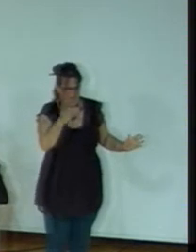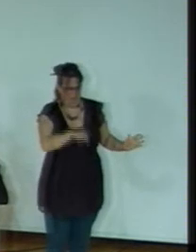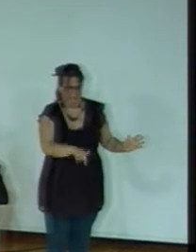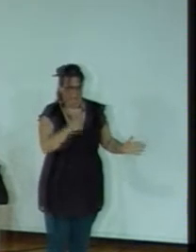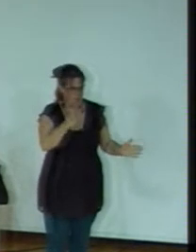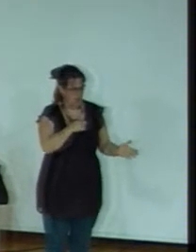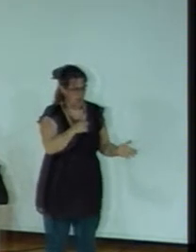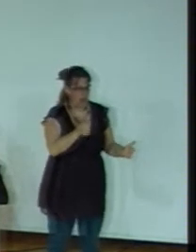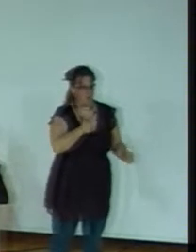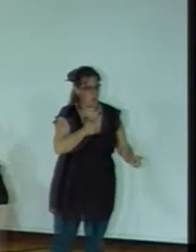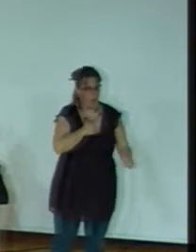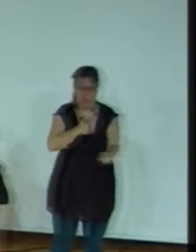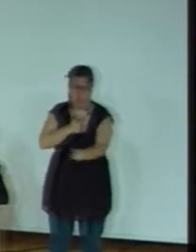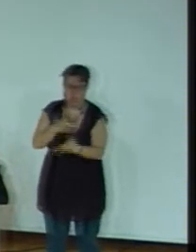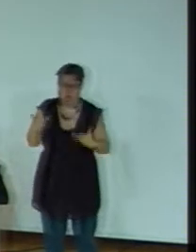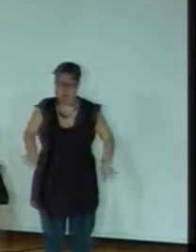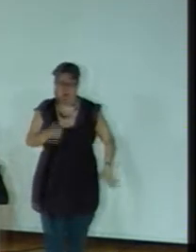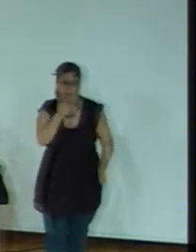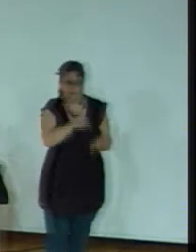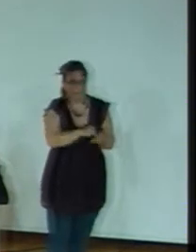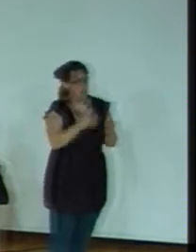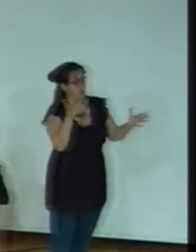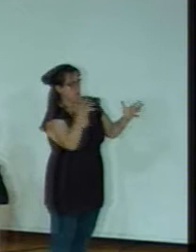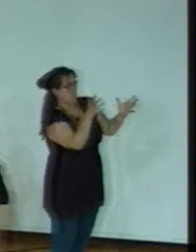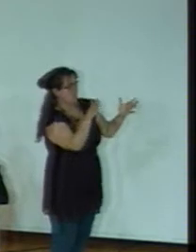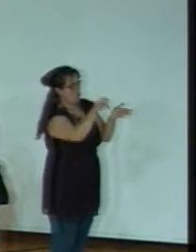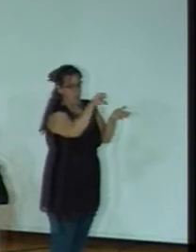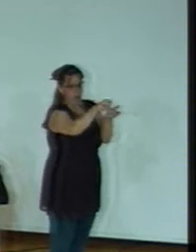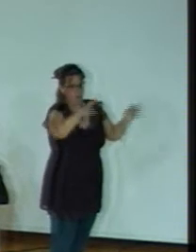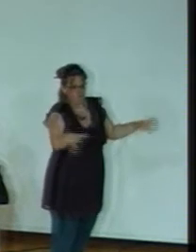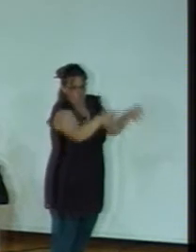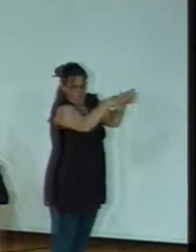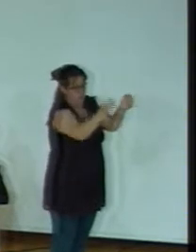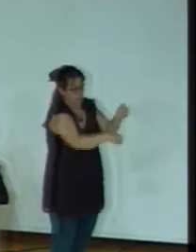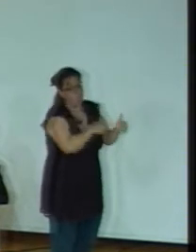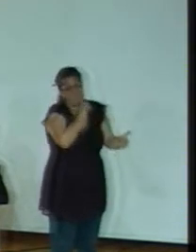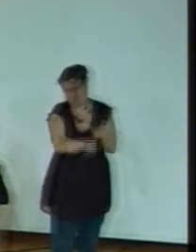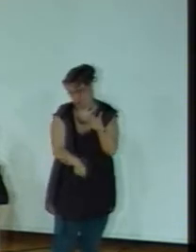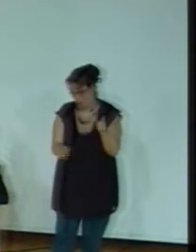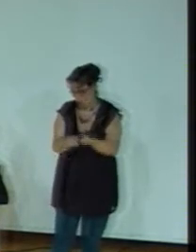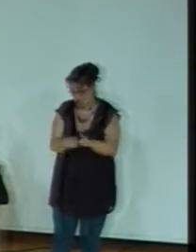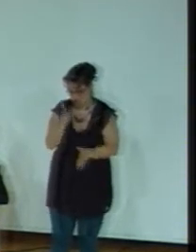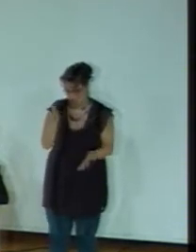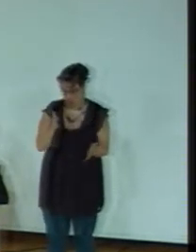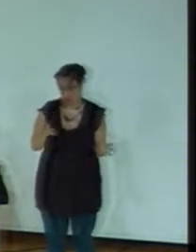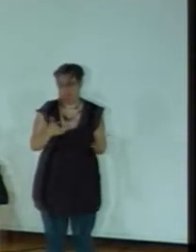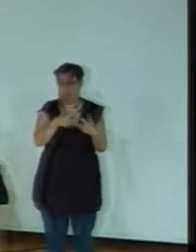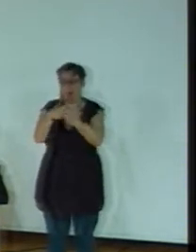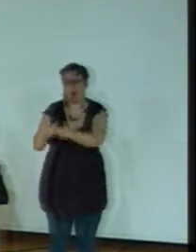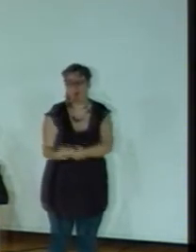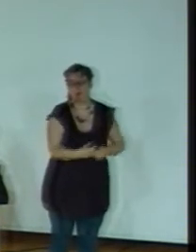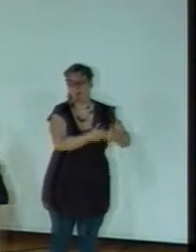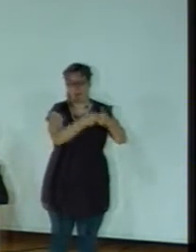communications centralisées, qu'on décourage le pair à pair. L'autre évidente, c'est évidemment le poids de l'industrie du divertissement qui exige